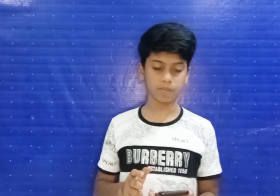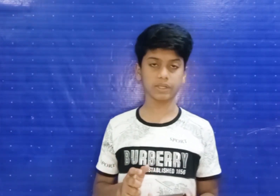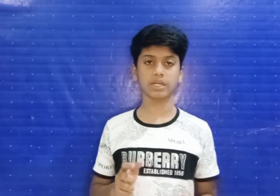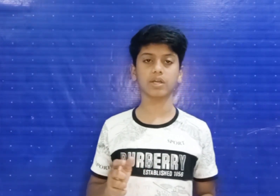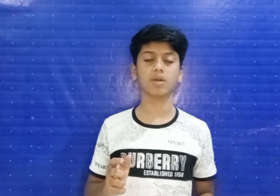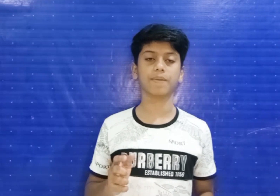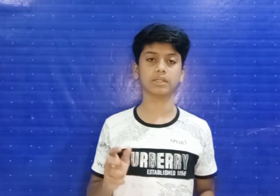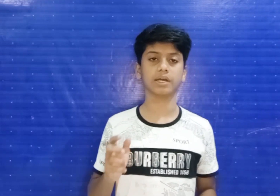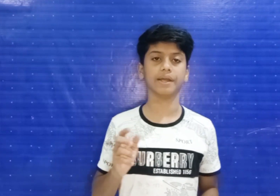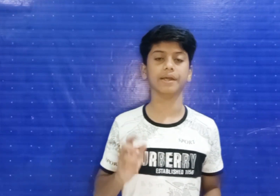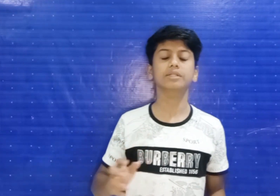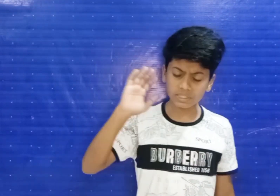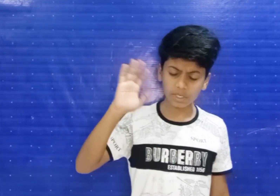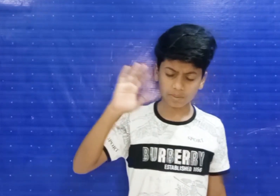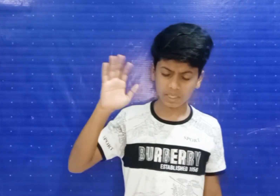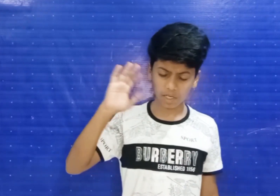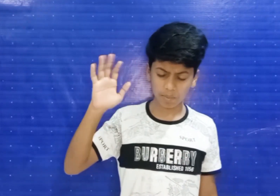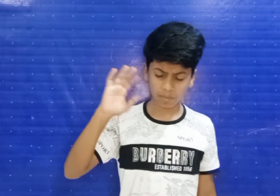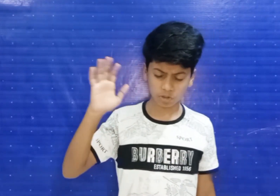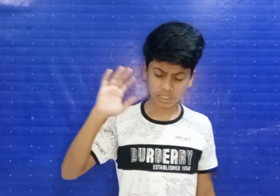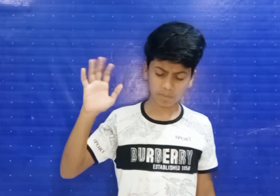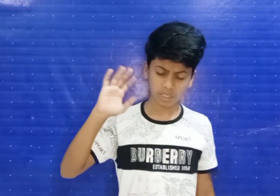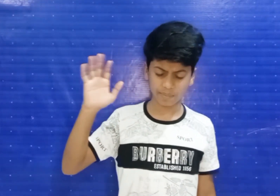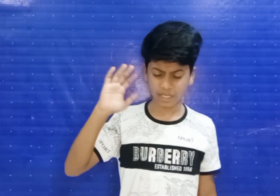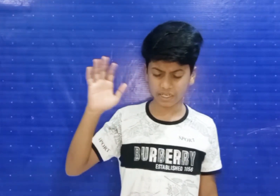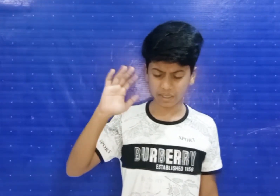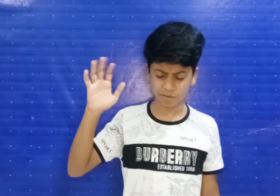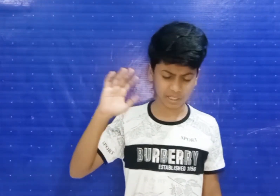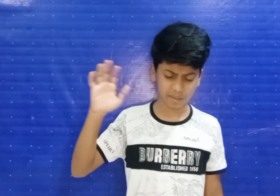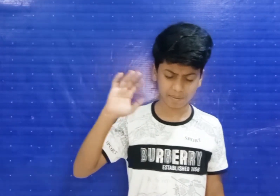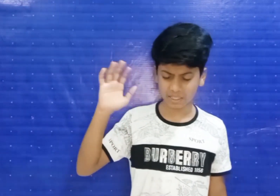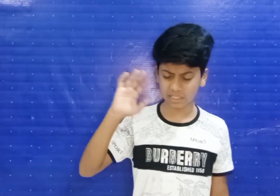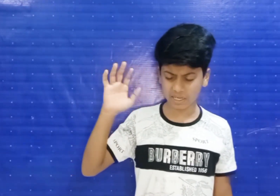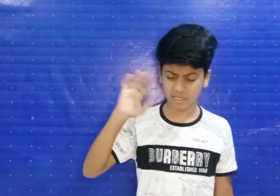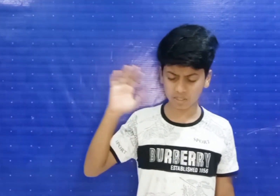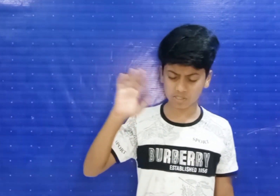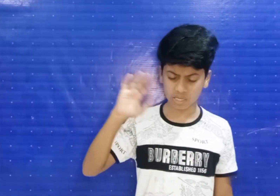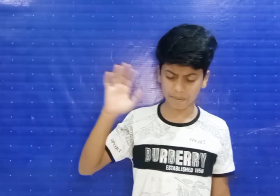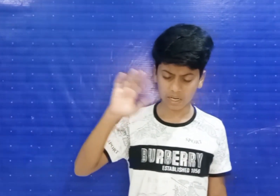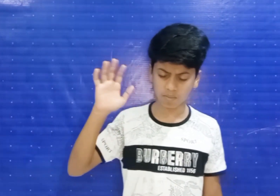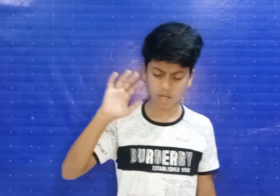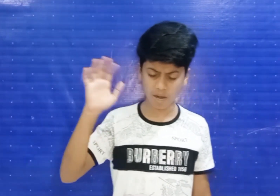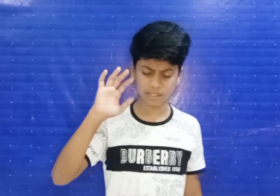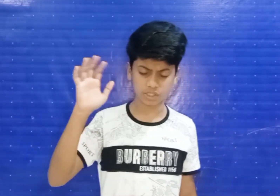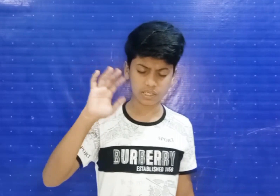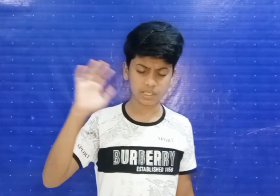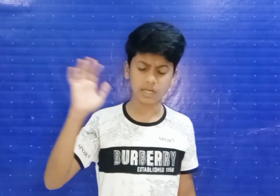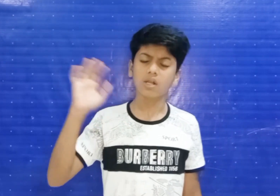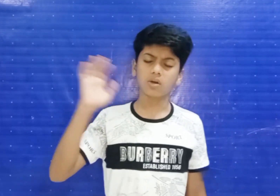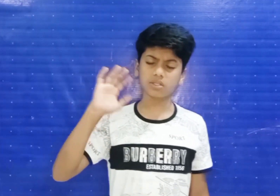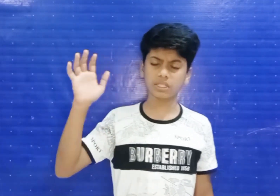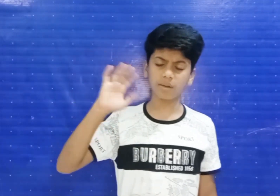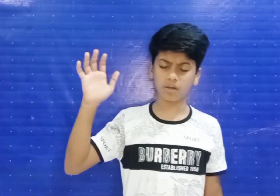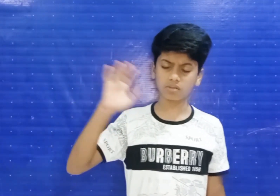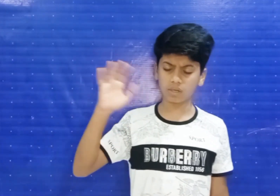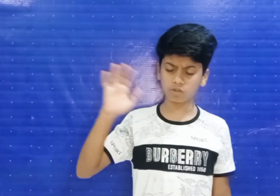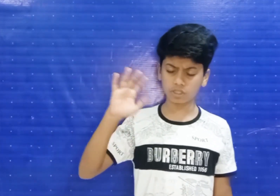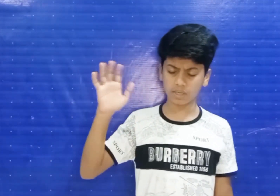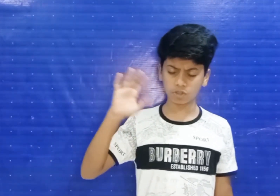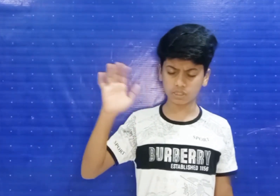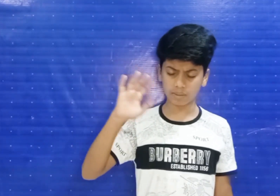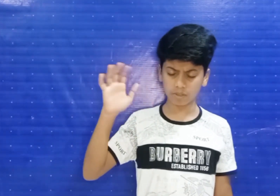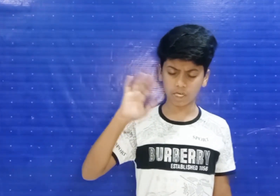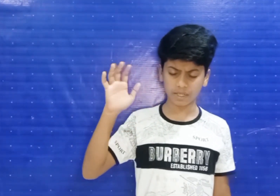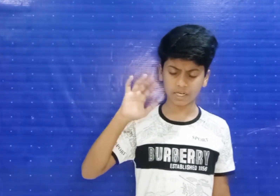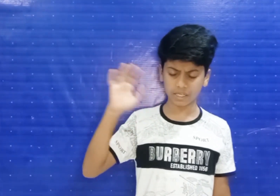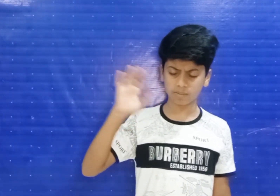उठाएंगे, आंखों को बंद करेंगे और प्रार्थना करेंगे। मुझे गिरो बदा बाल बड़े पुष्कर बटा कपा क्रेडिट को पुष्कर बना दी करा तो इसके रपन लो बने लवा शंदली ओ जिंद्र बा कौन तेरा